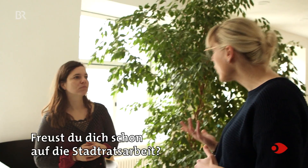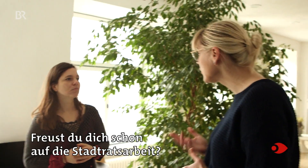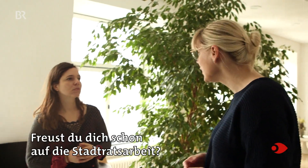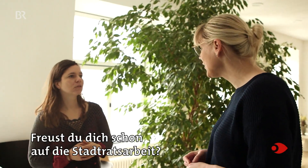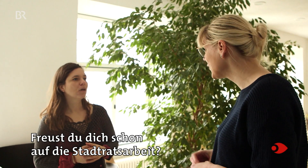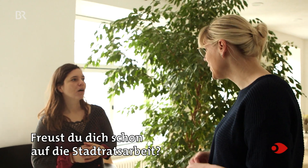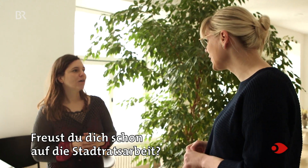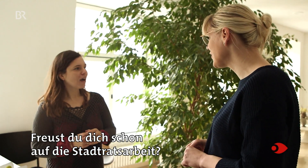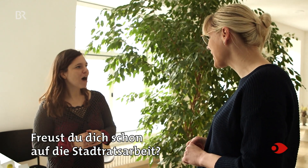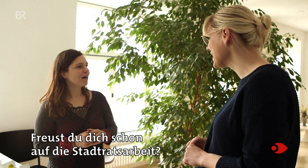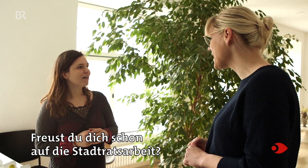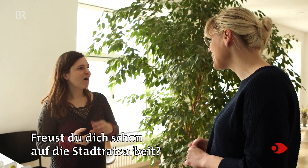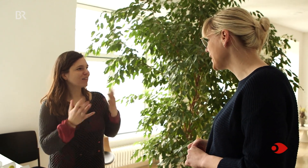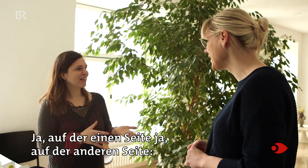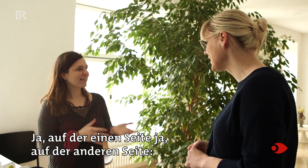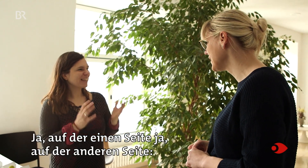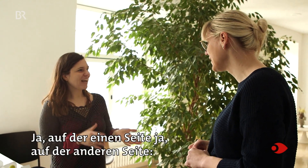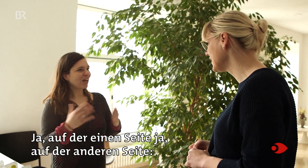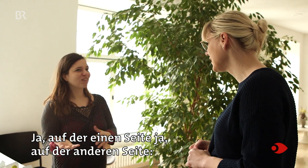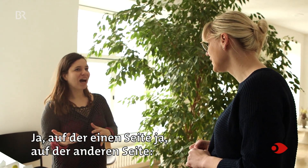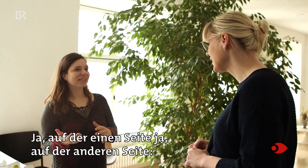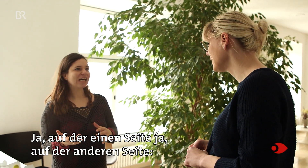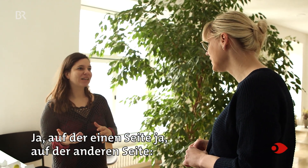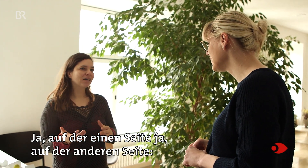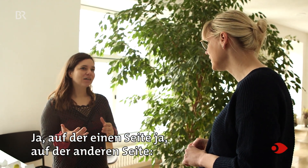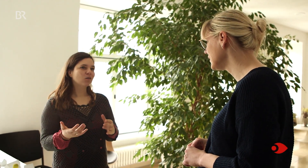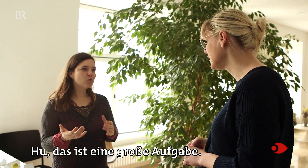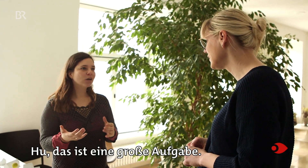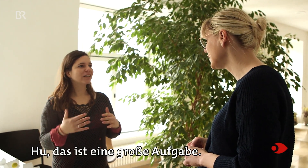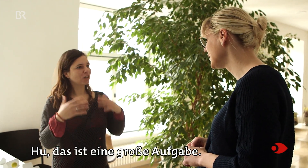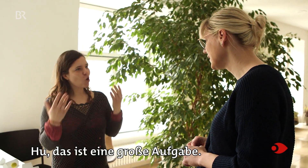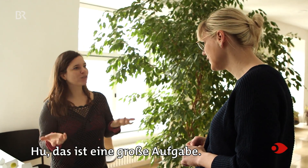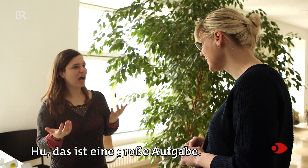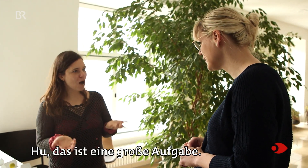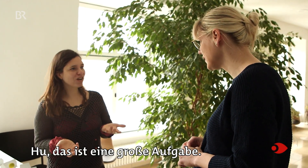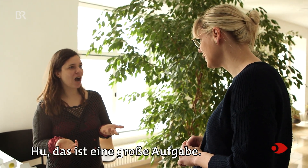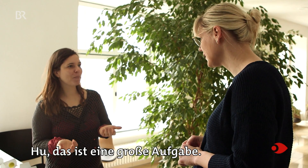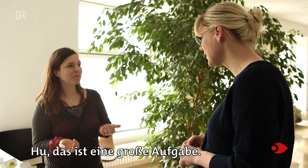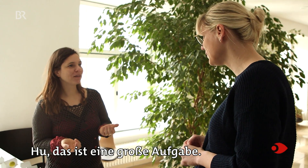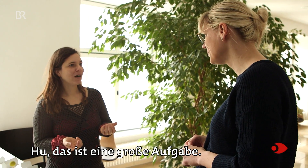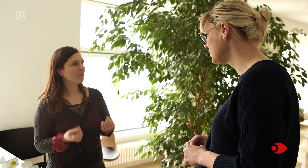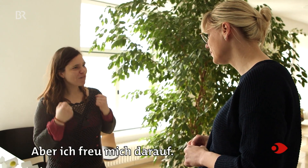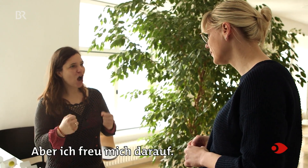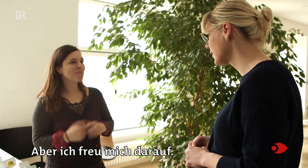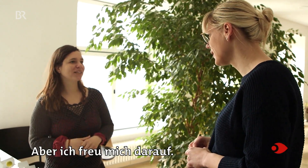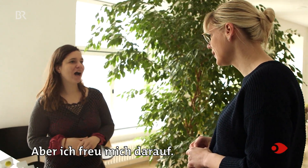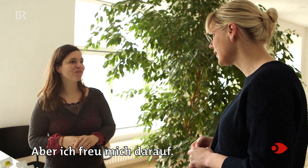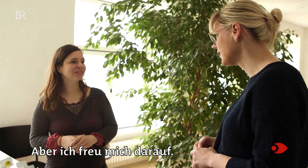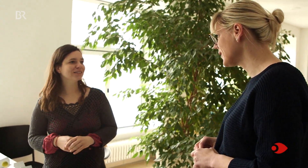Freust du dich schon auf die Stadtratsarbeit? Ja, ich hatte ja auf der anderen Seite den Kulturaufgaben, aber ich habe ihn getanzt. Ja,